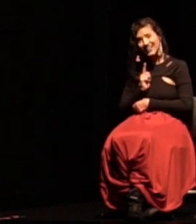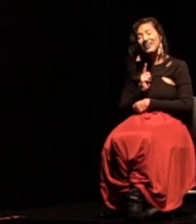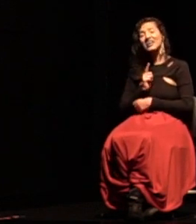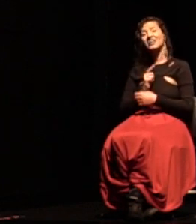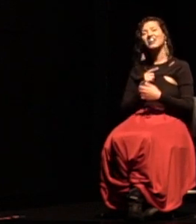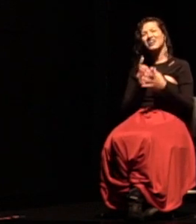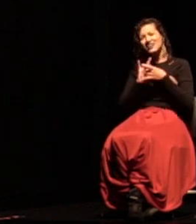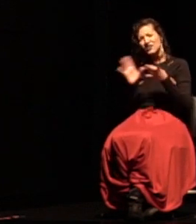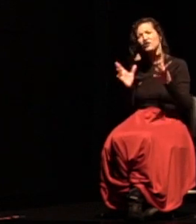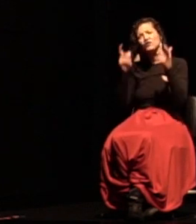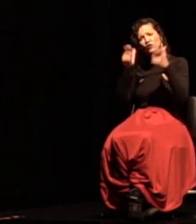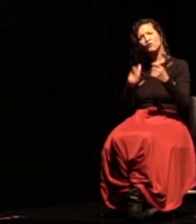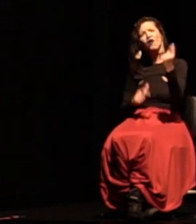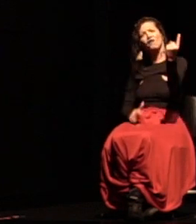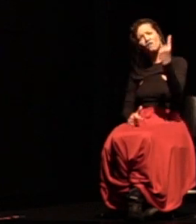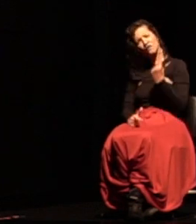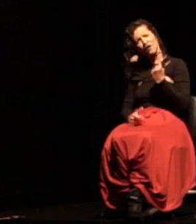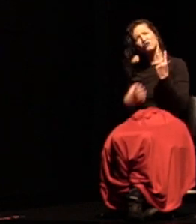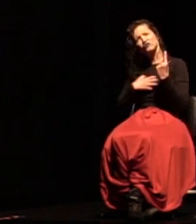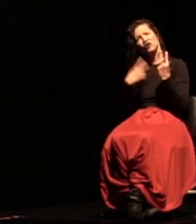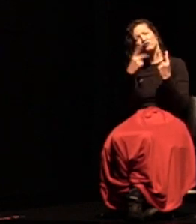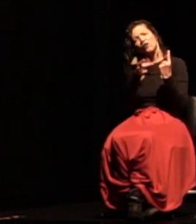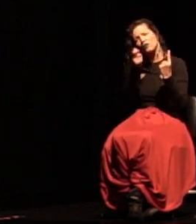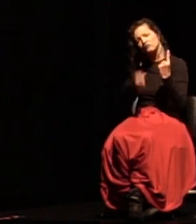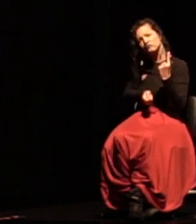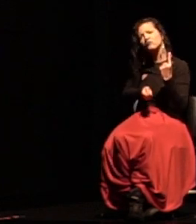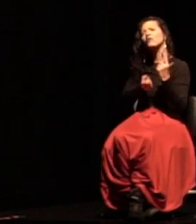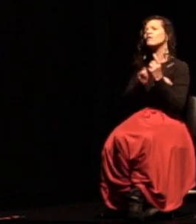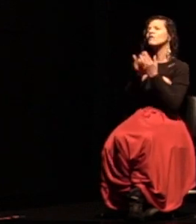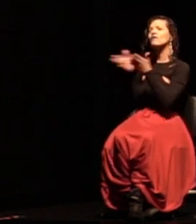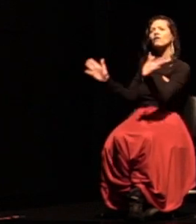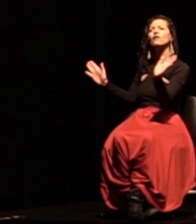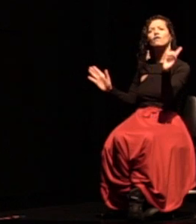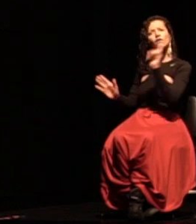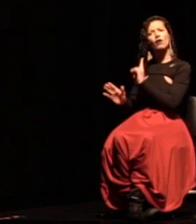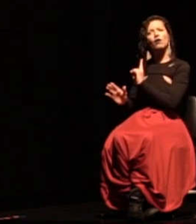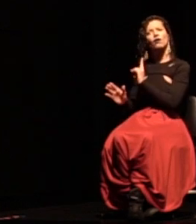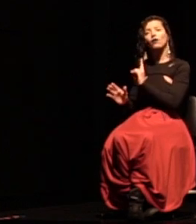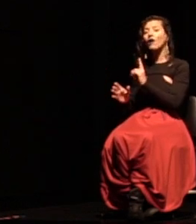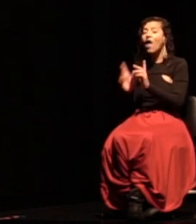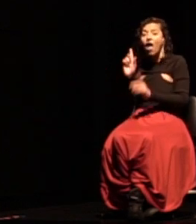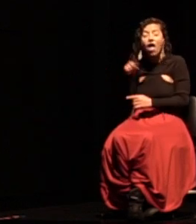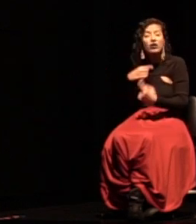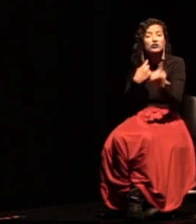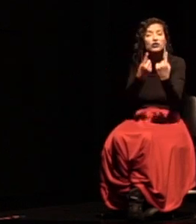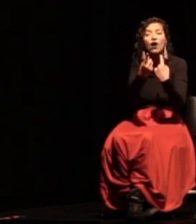querer vir à tona com contundência para o outro. É no diálogo.